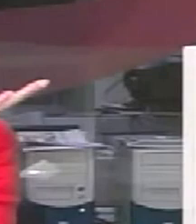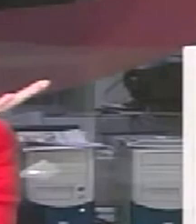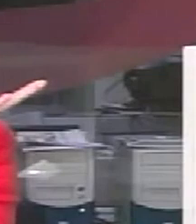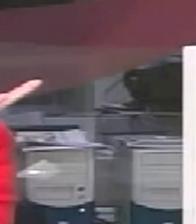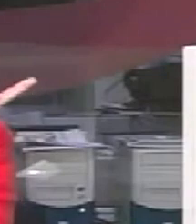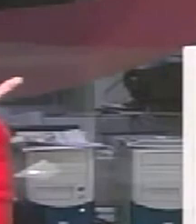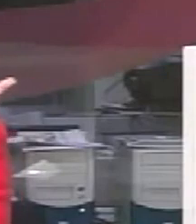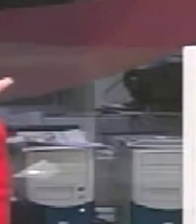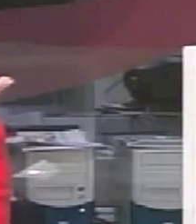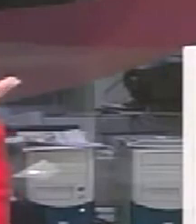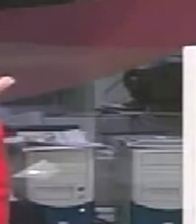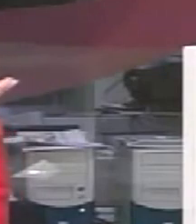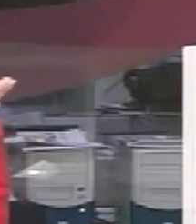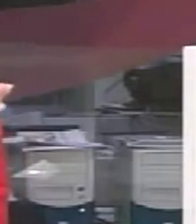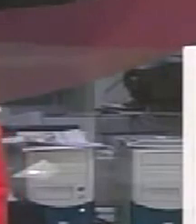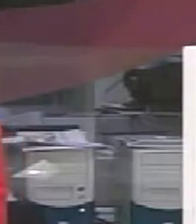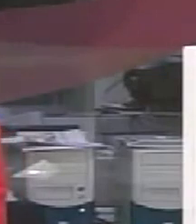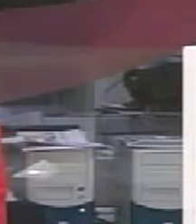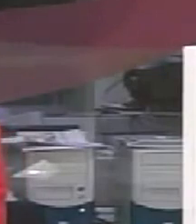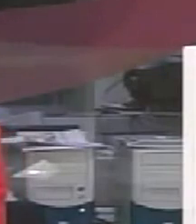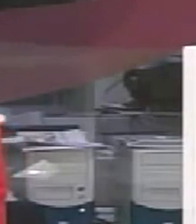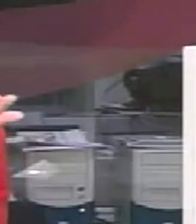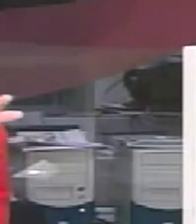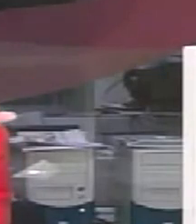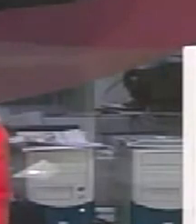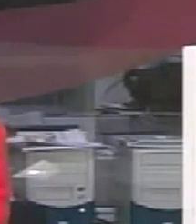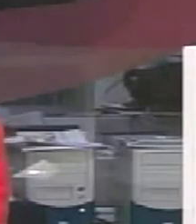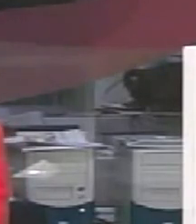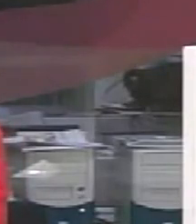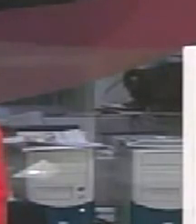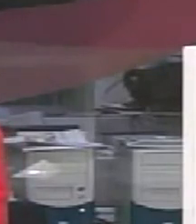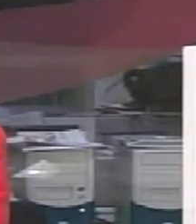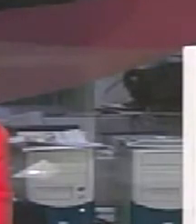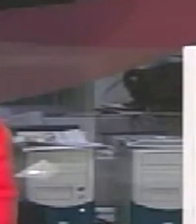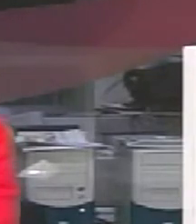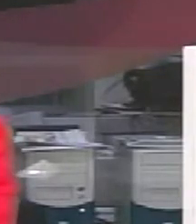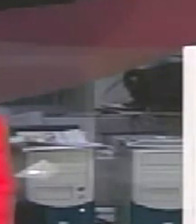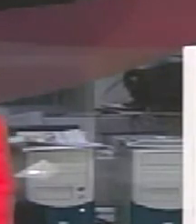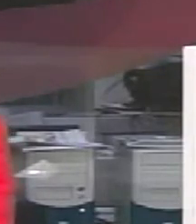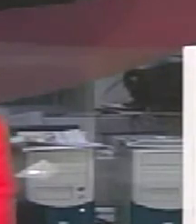81 anos numa cadeira de rodas com o namorado de 56 que disse que